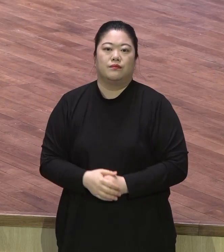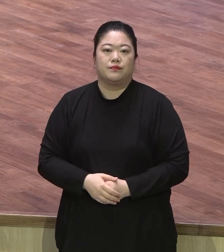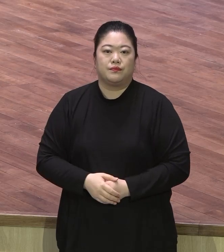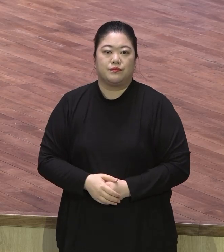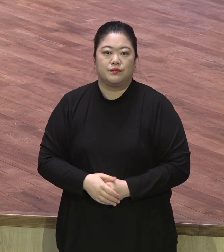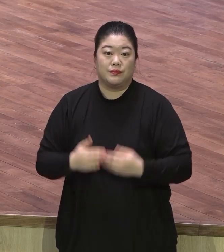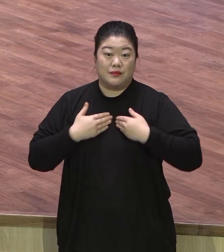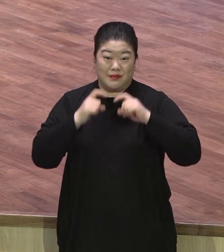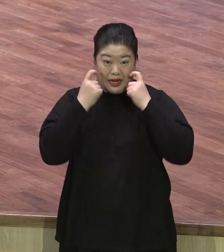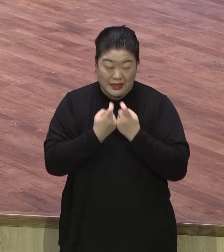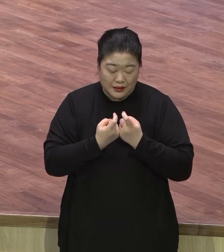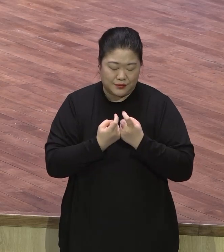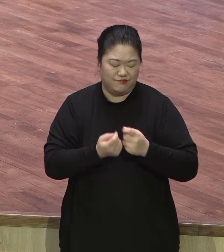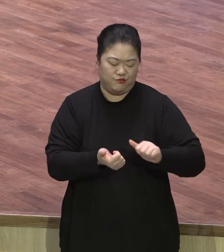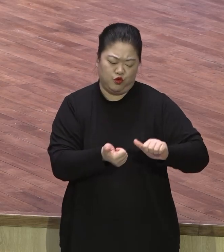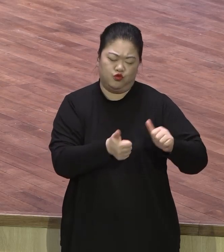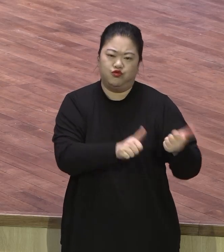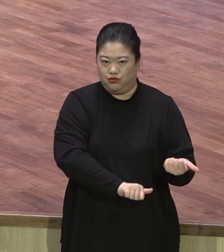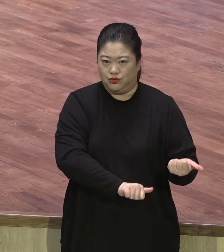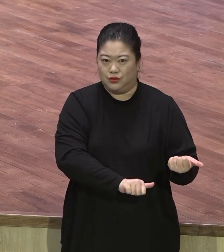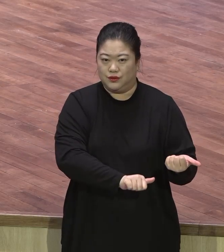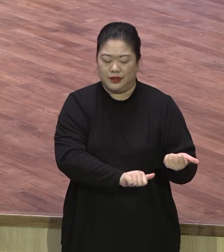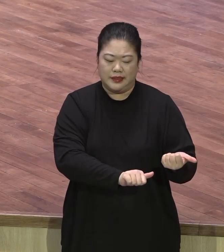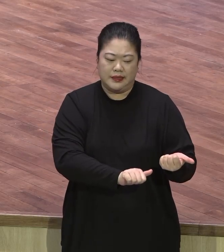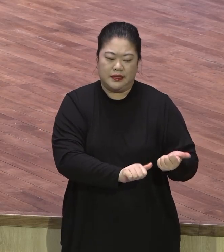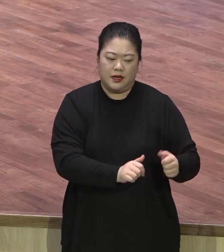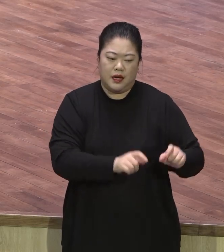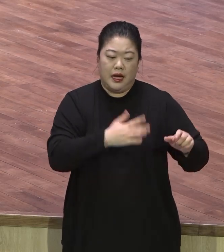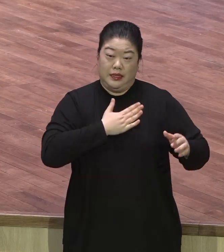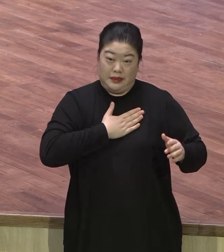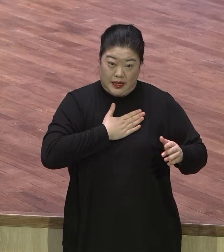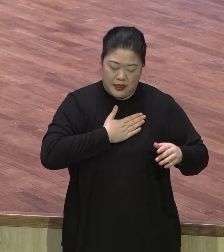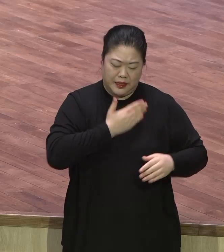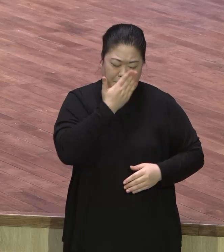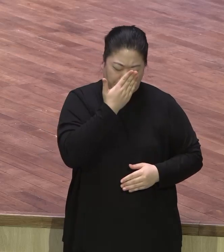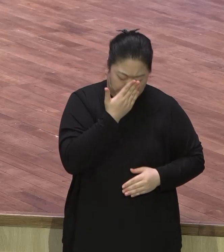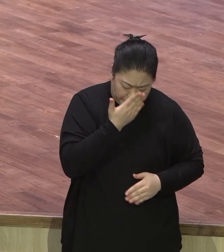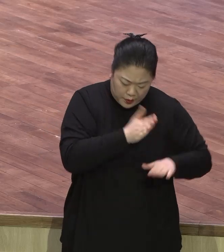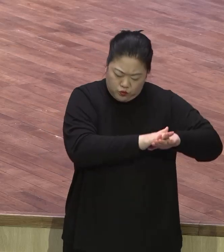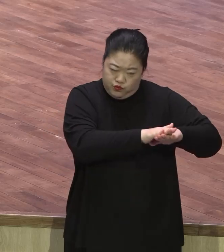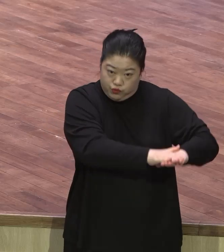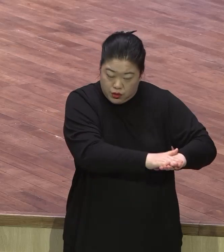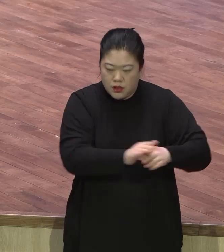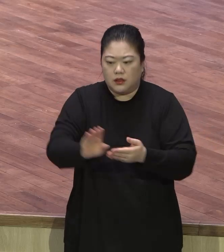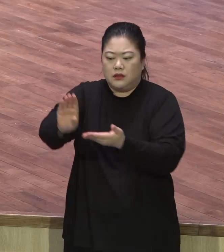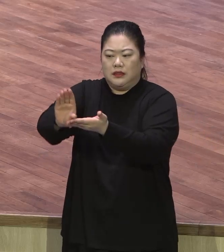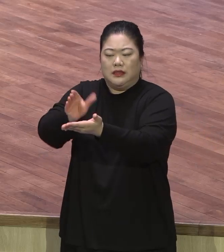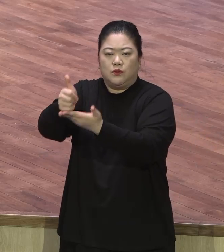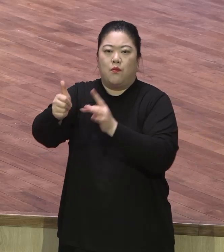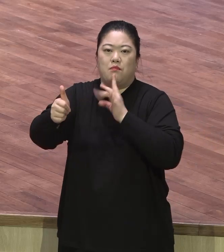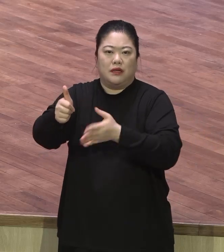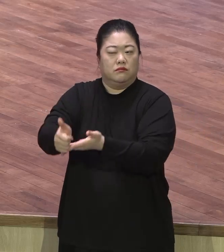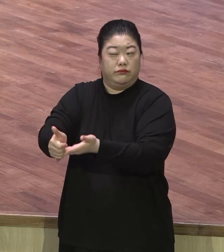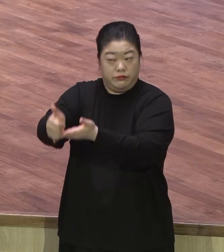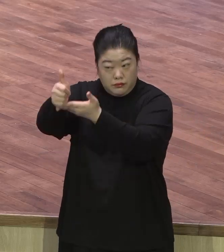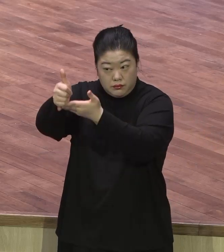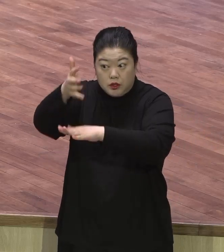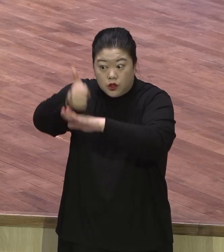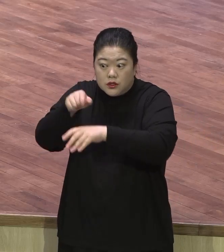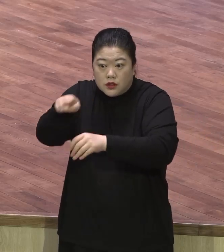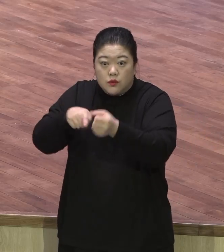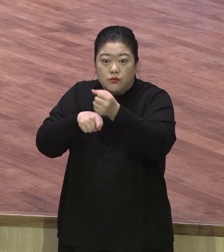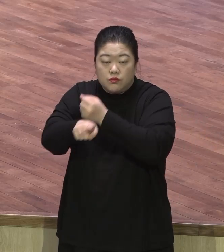구원받기 전에 하던 내 인생의 삶은 죽고 이제는 구원받은 자의 새로운 삶 새털 인생 거듭난